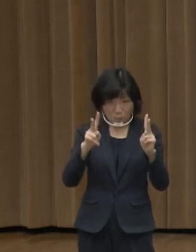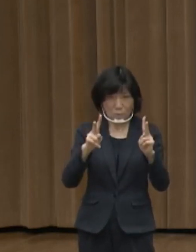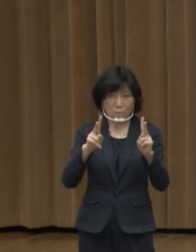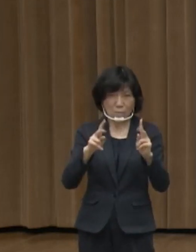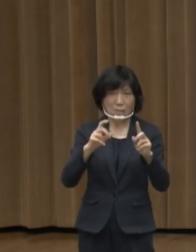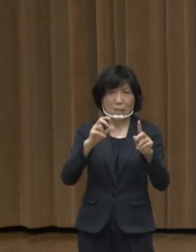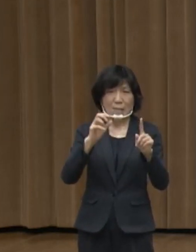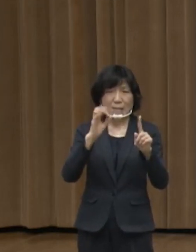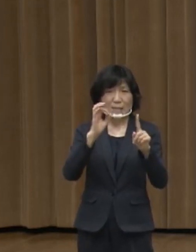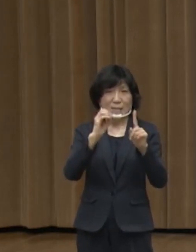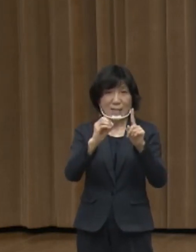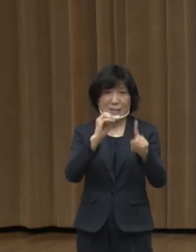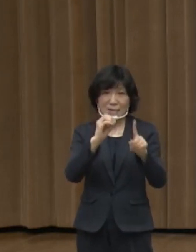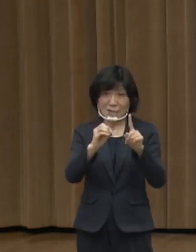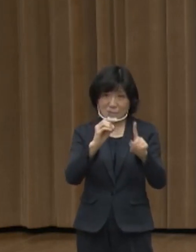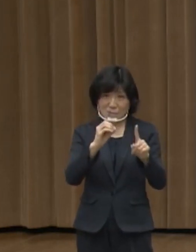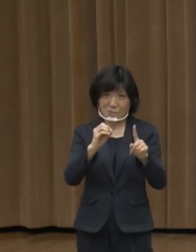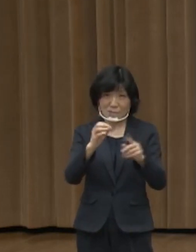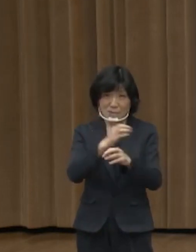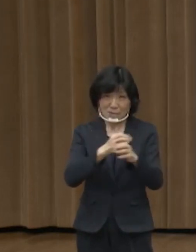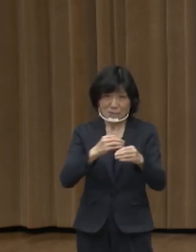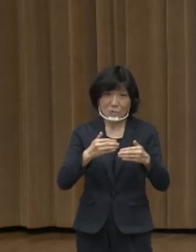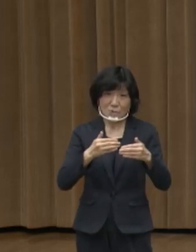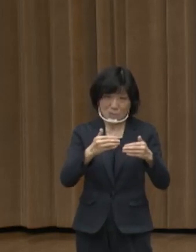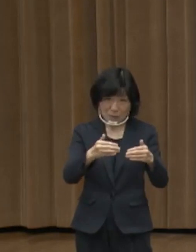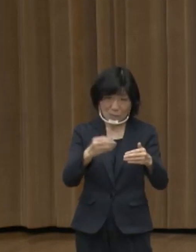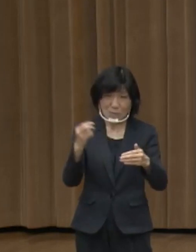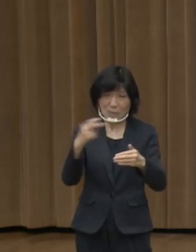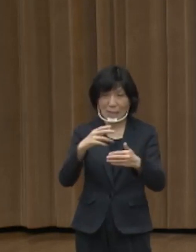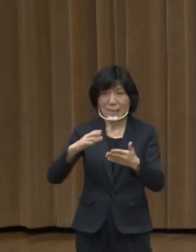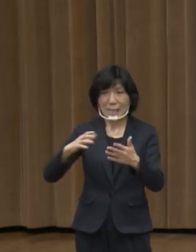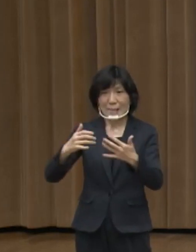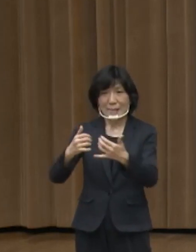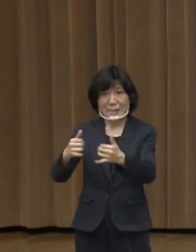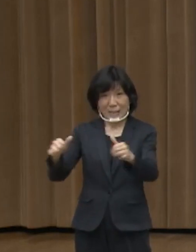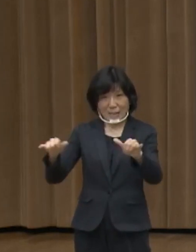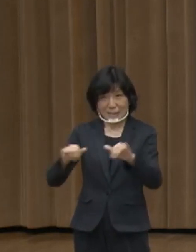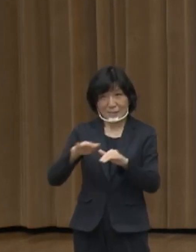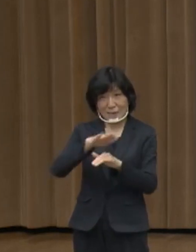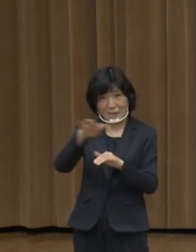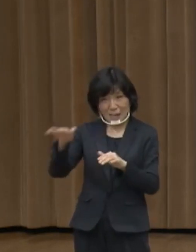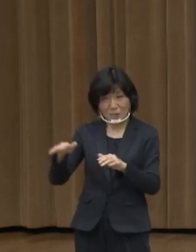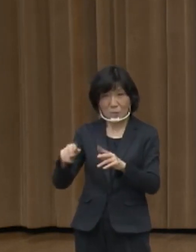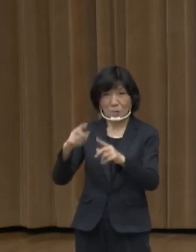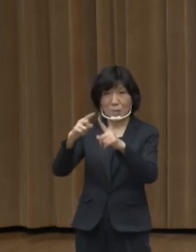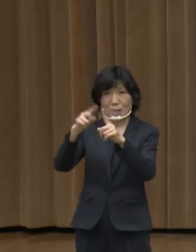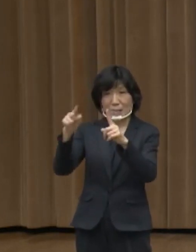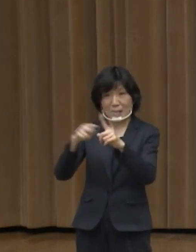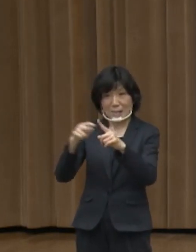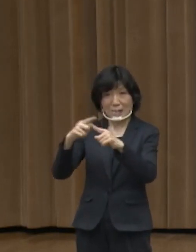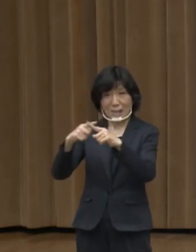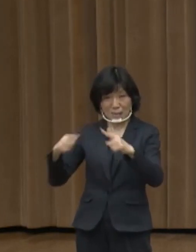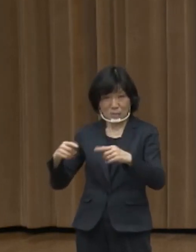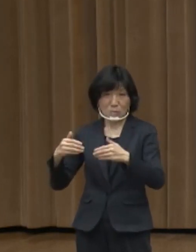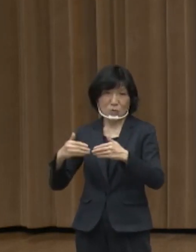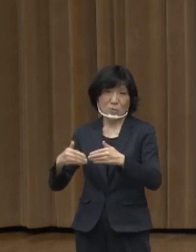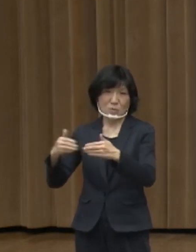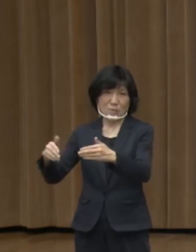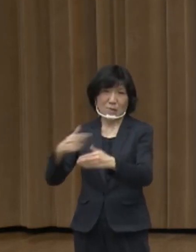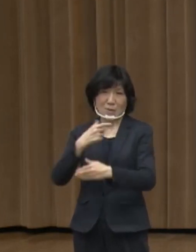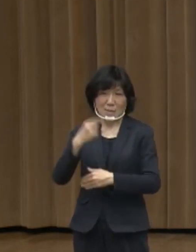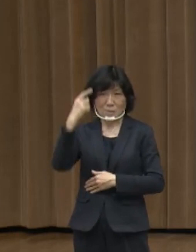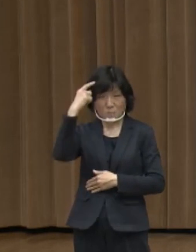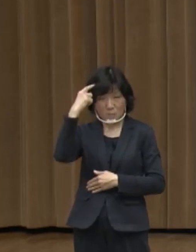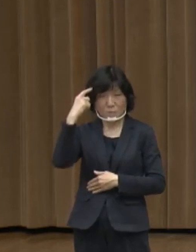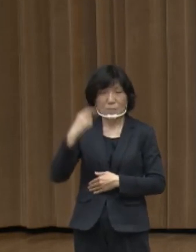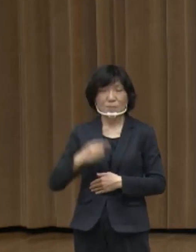支援や、行政手続きのオンライン化など、社会全体の DX を推進し、今後の発展につなげたいと思っています。実